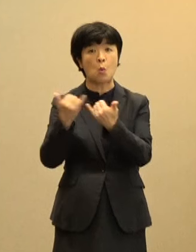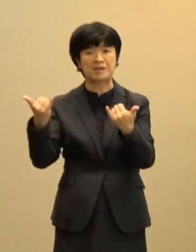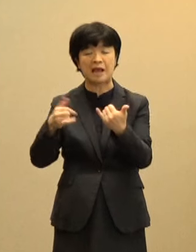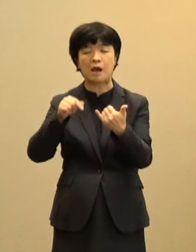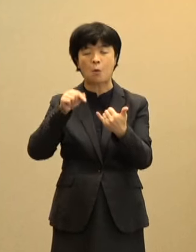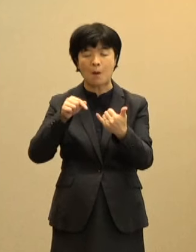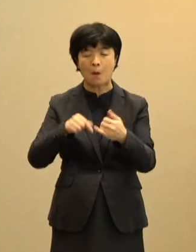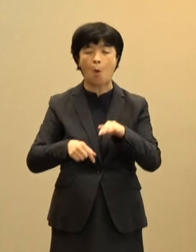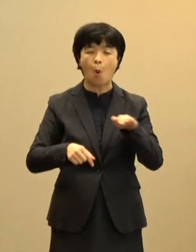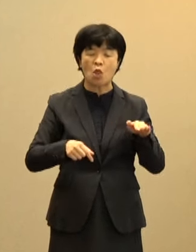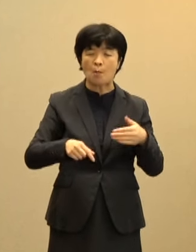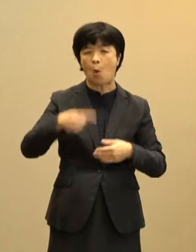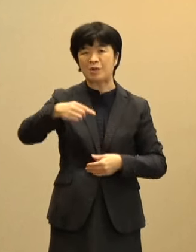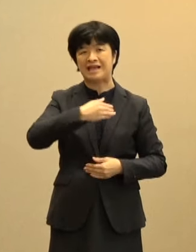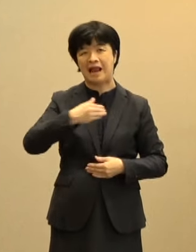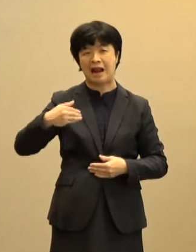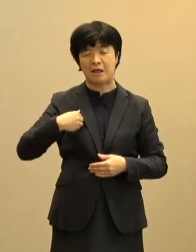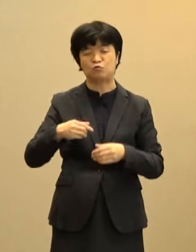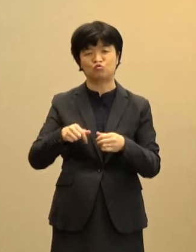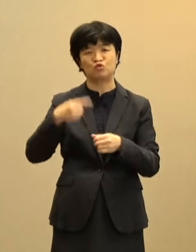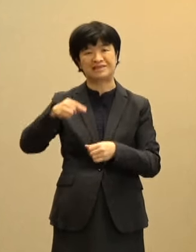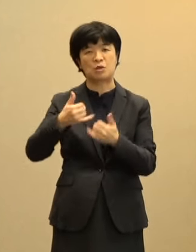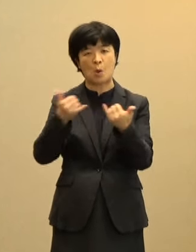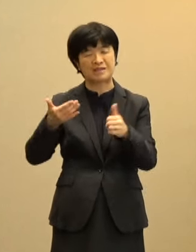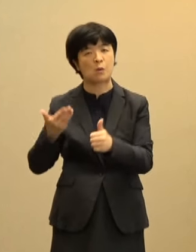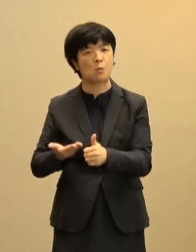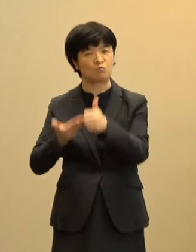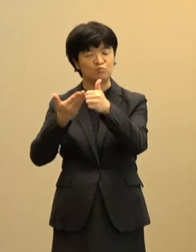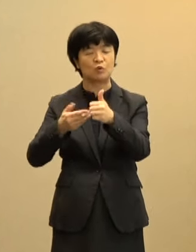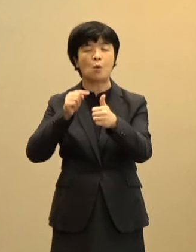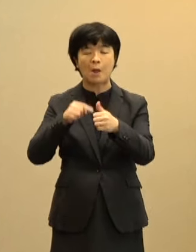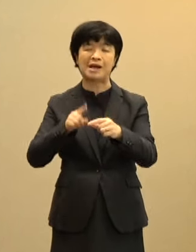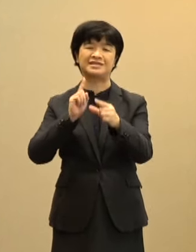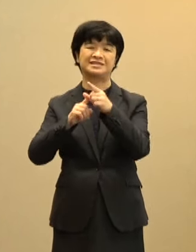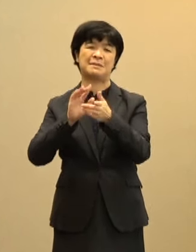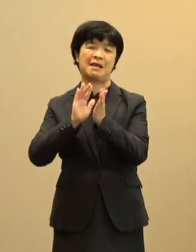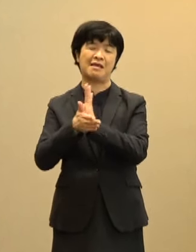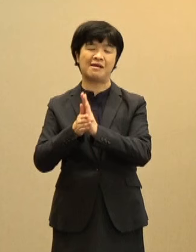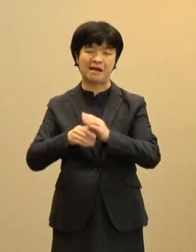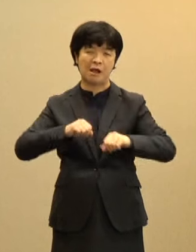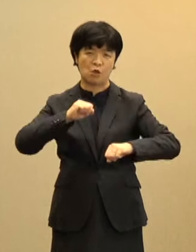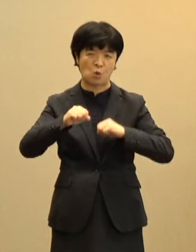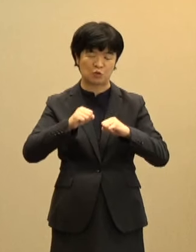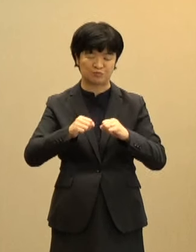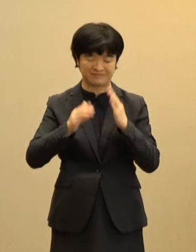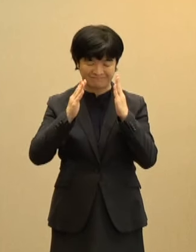者の養成、このあたりをですね、やはり県がこれからも取り組んでいかなければいけないことだと思